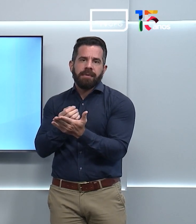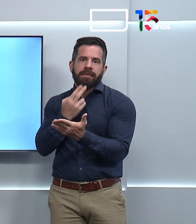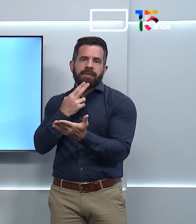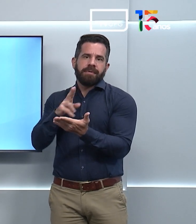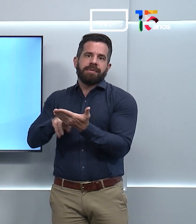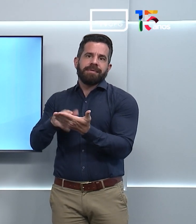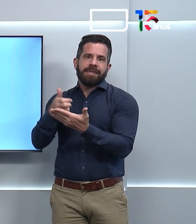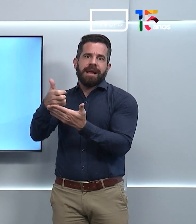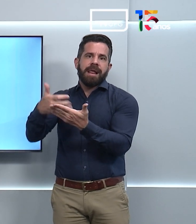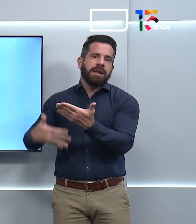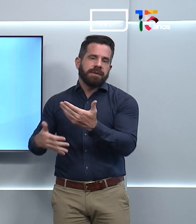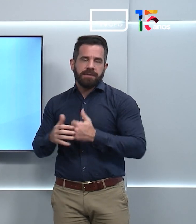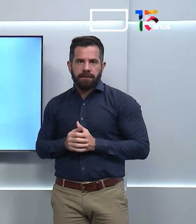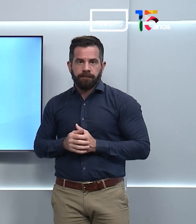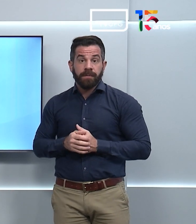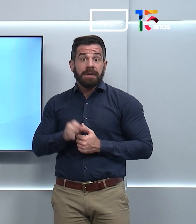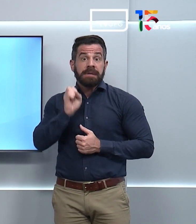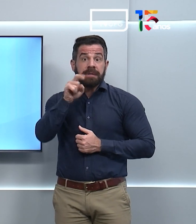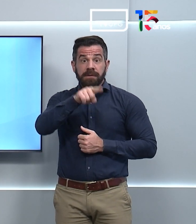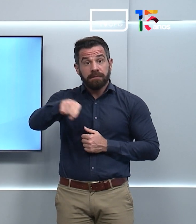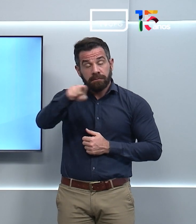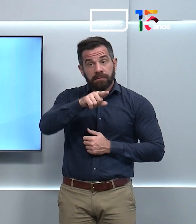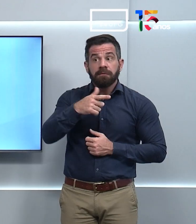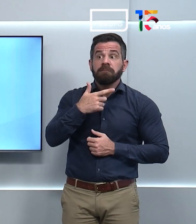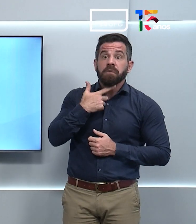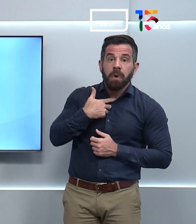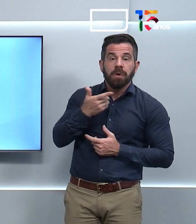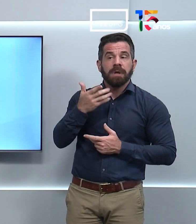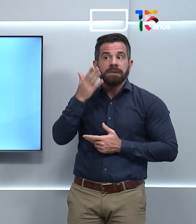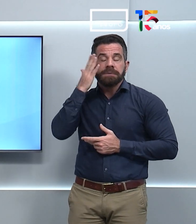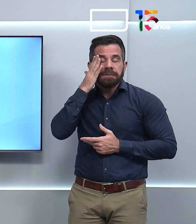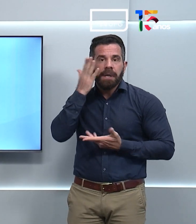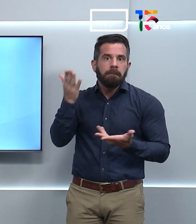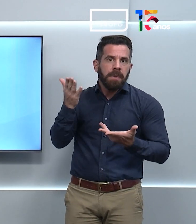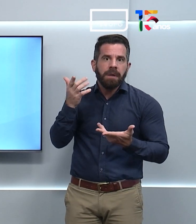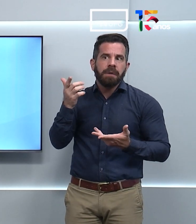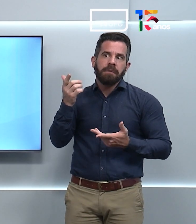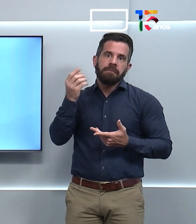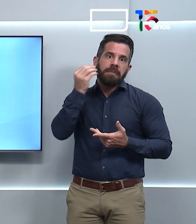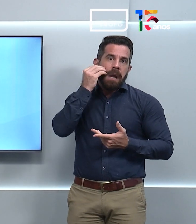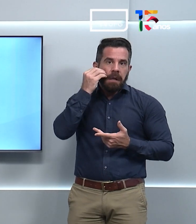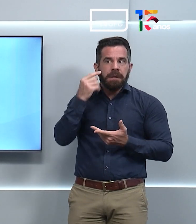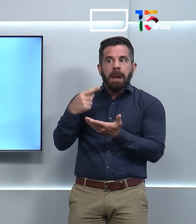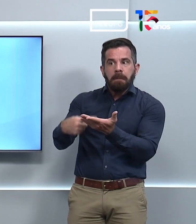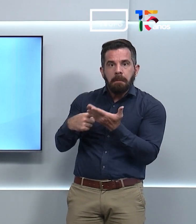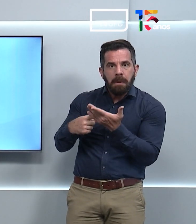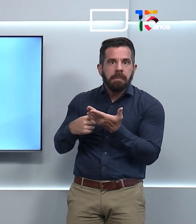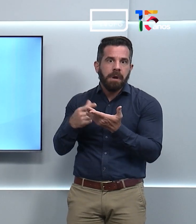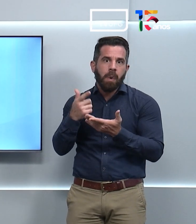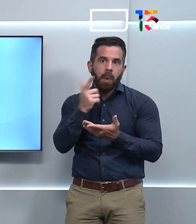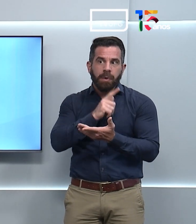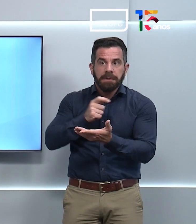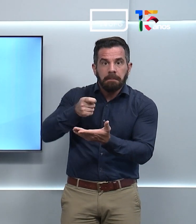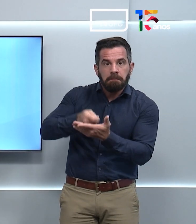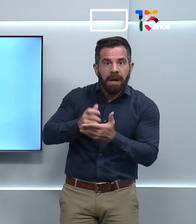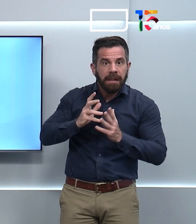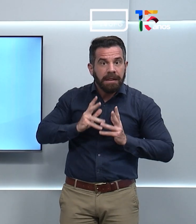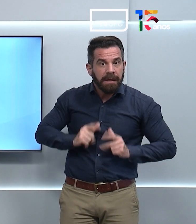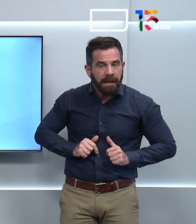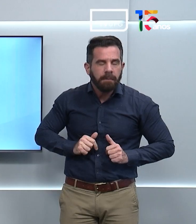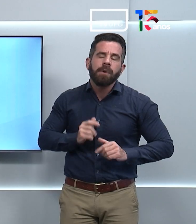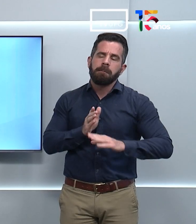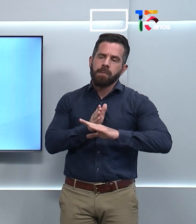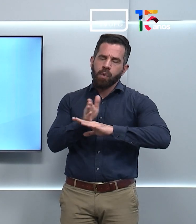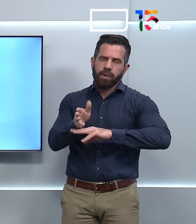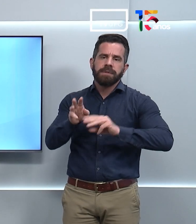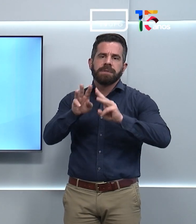se você quiser acessar esse multirão, né, essa semana de conciliação, procure no site da Prefeitura, nas